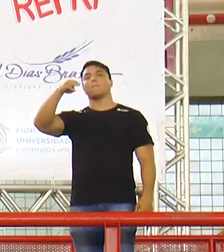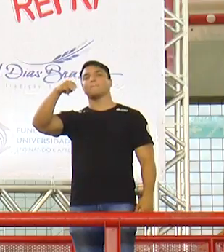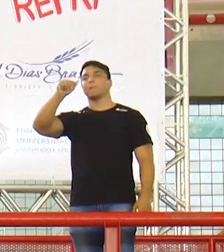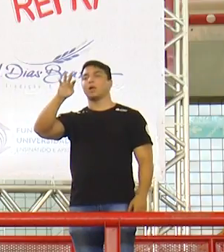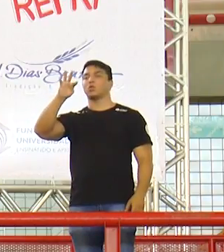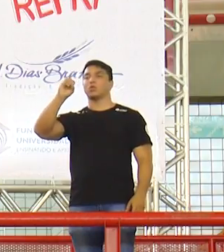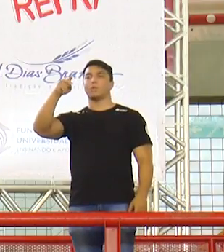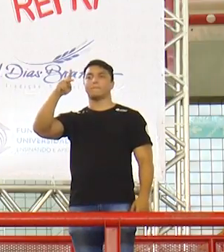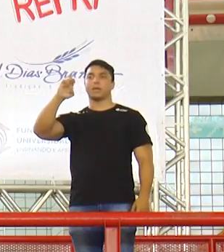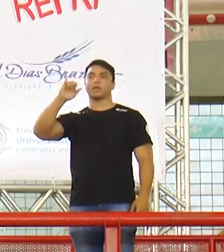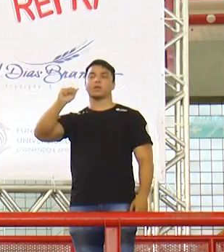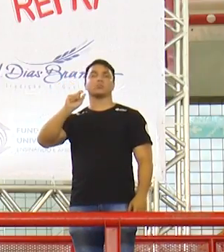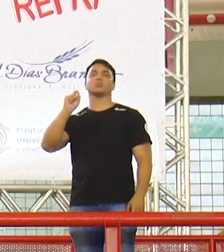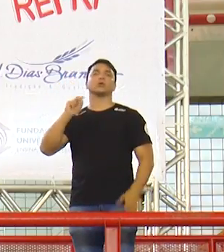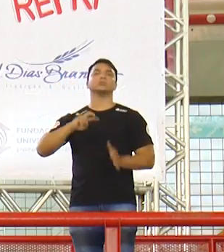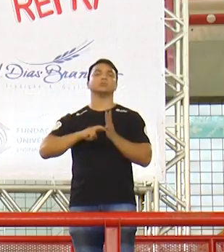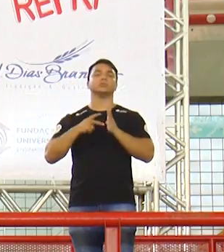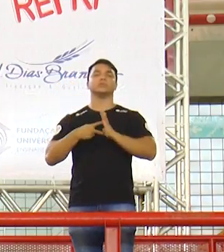onomatopeia?